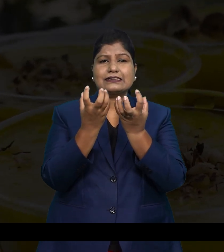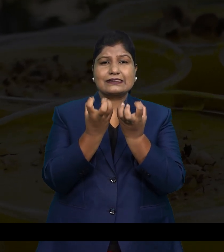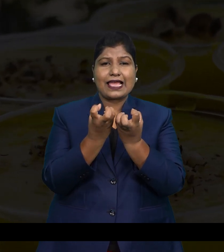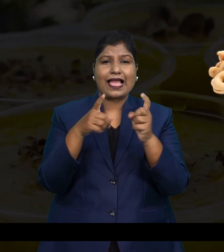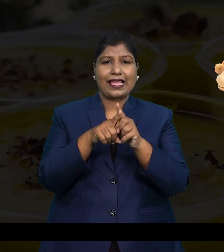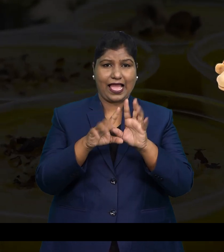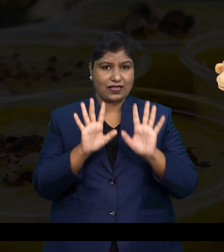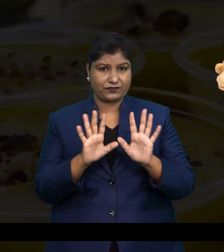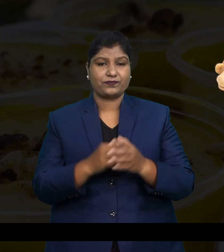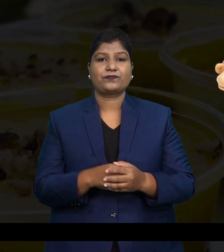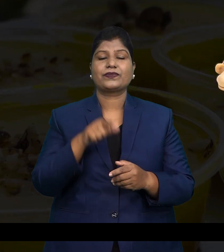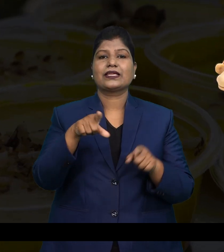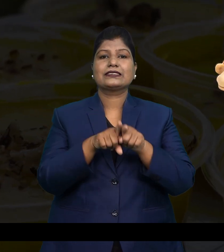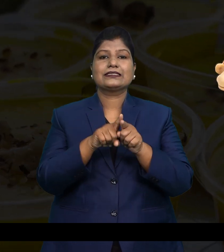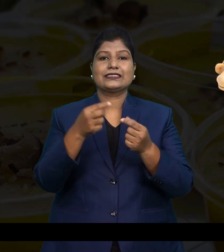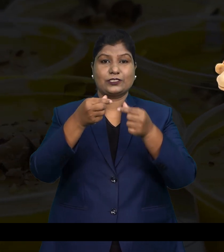काजू,